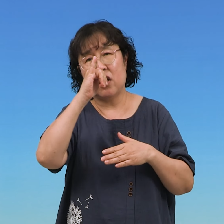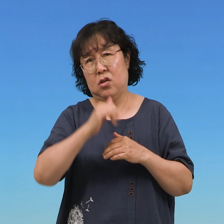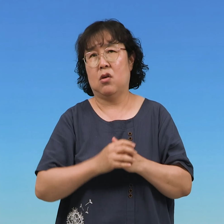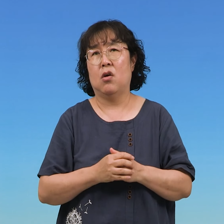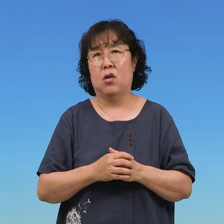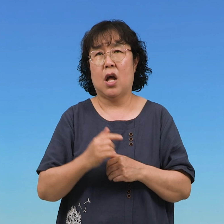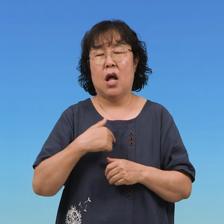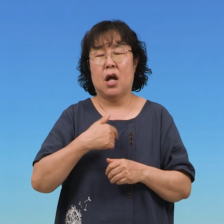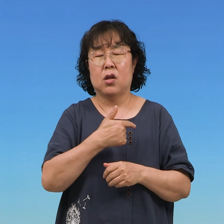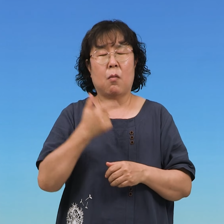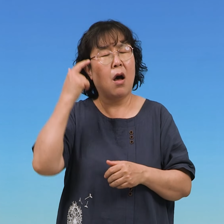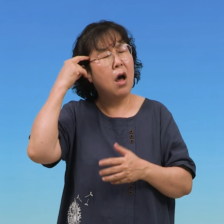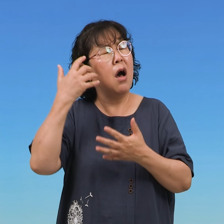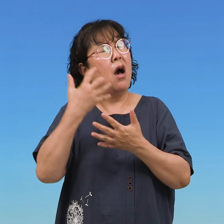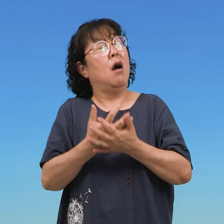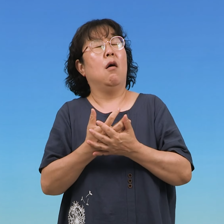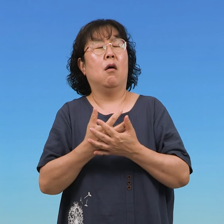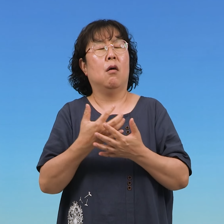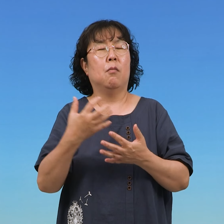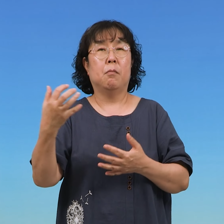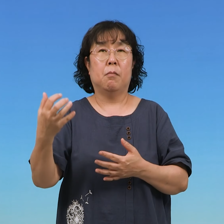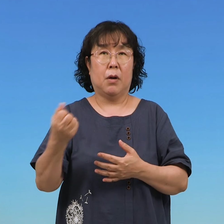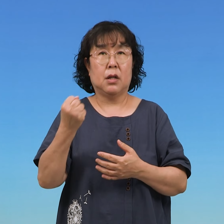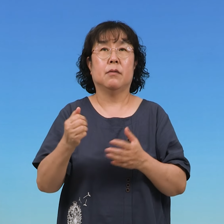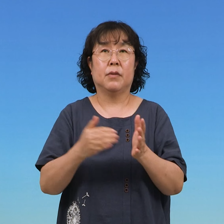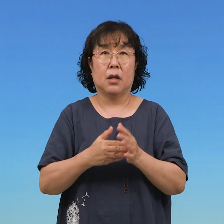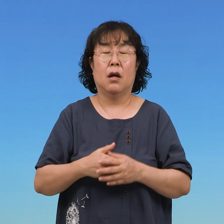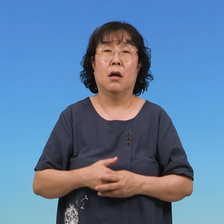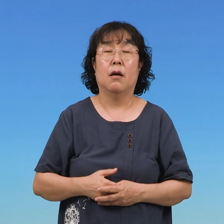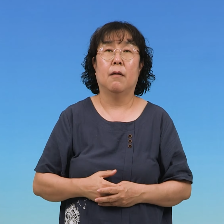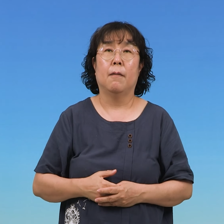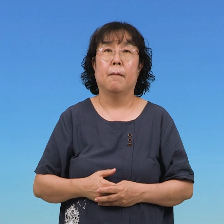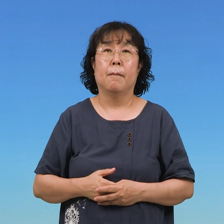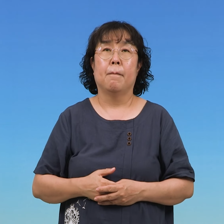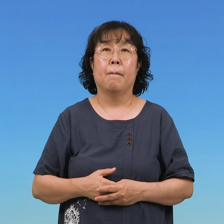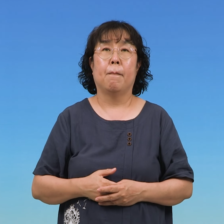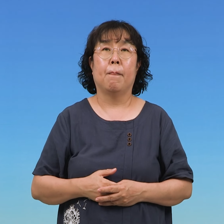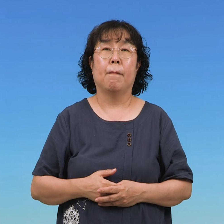마음에 두려움이 생기는데 좀 있다가 또 한 명이 또 그렇게 했어요.